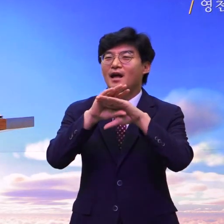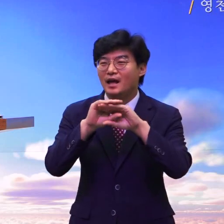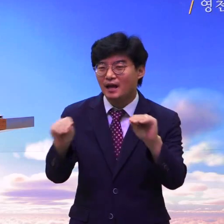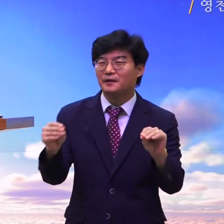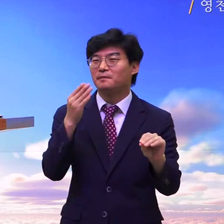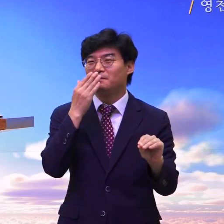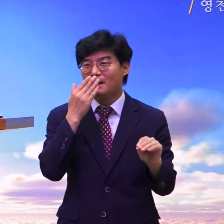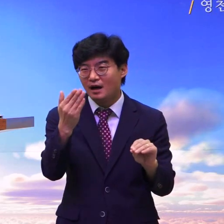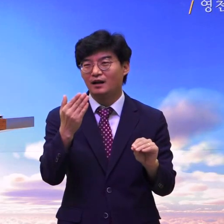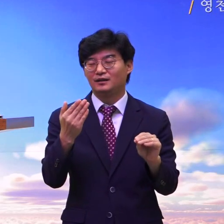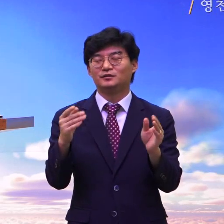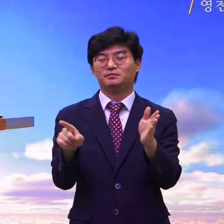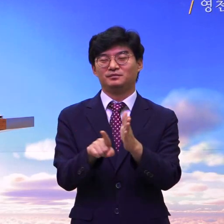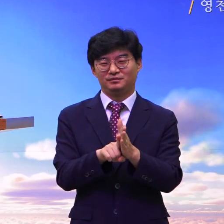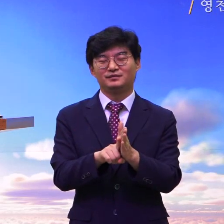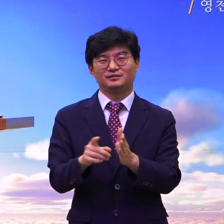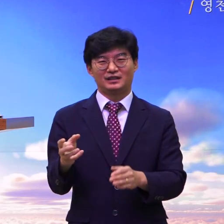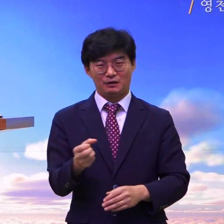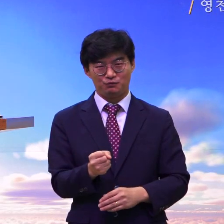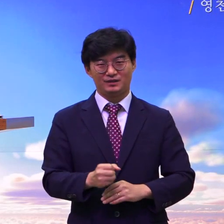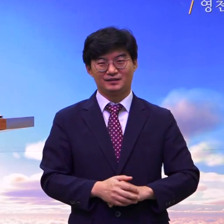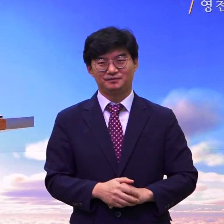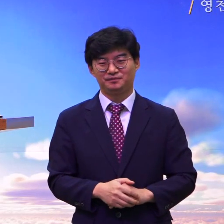해결해 주실 것이라고 믿었던 것입니다.